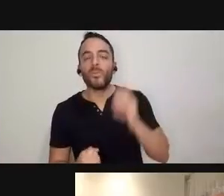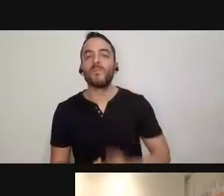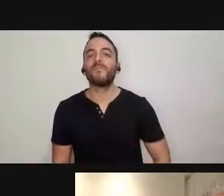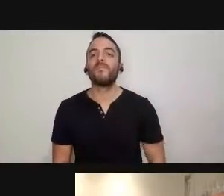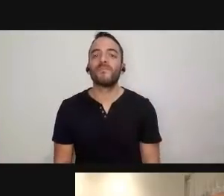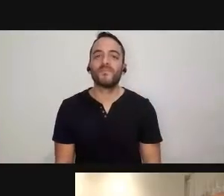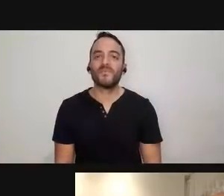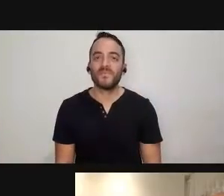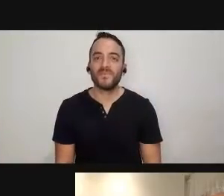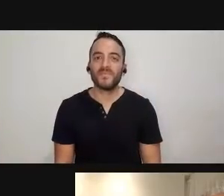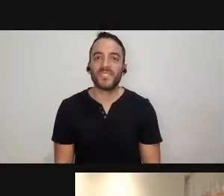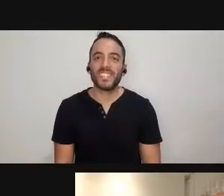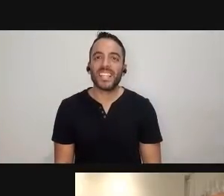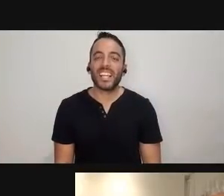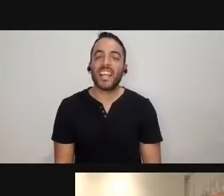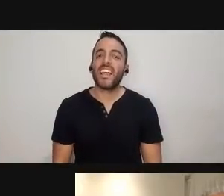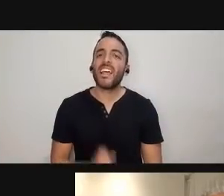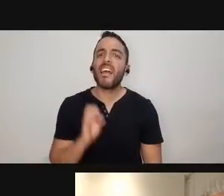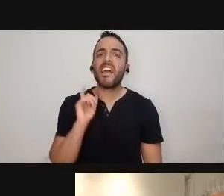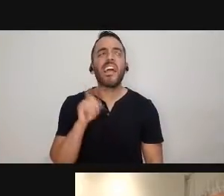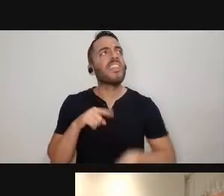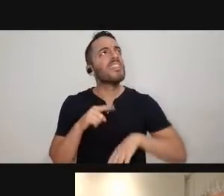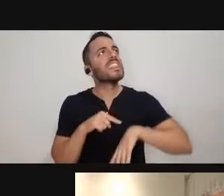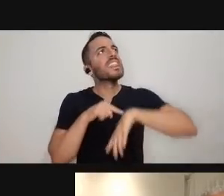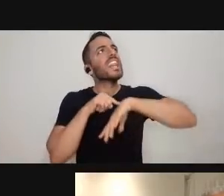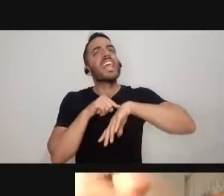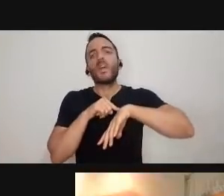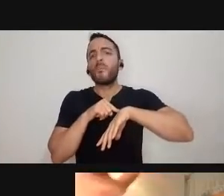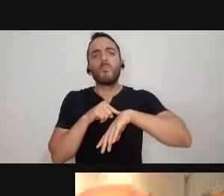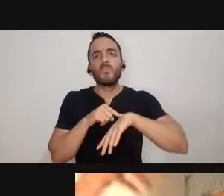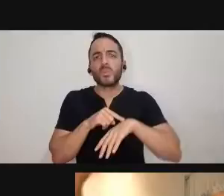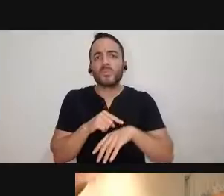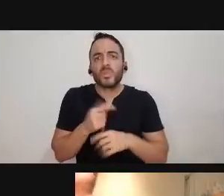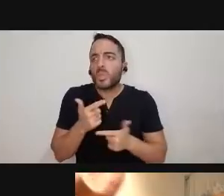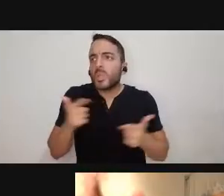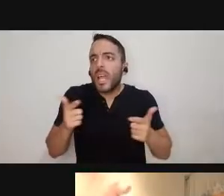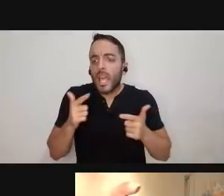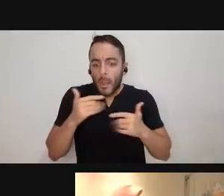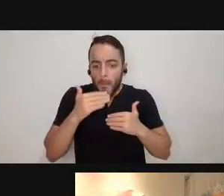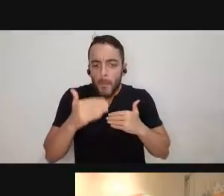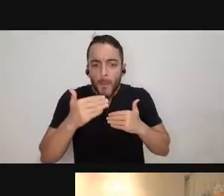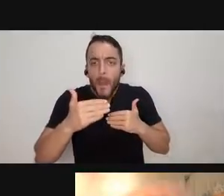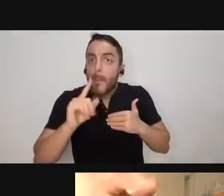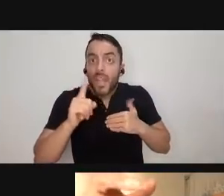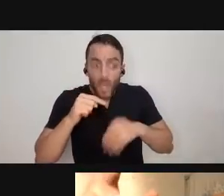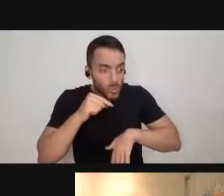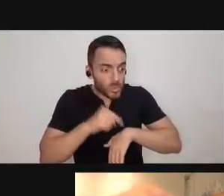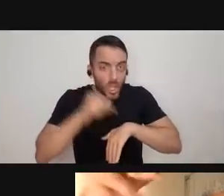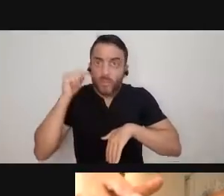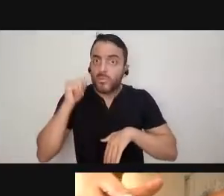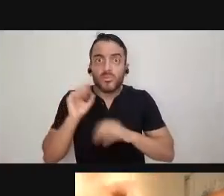A temporalidade é gerada pelo instante. O instante é que faz o tempo.